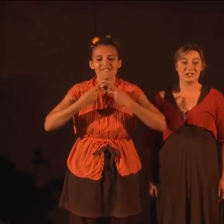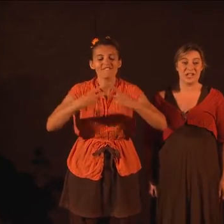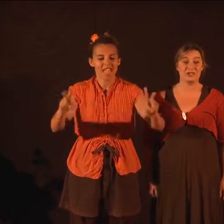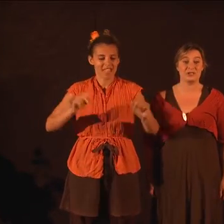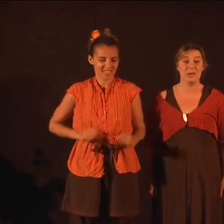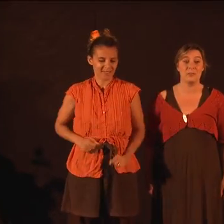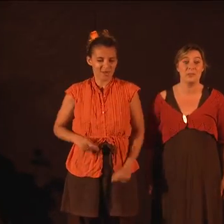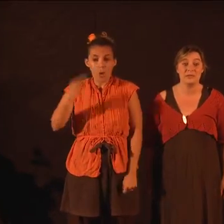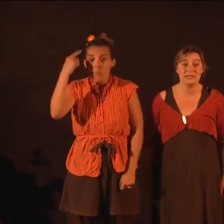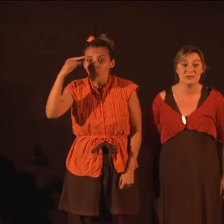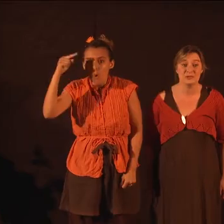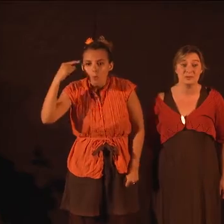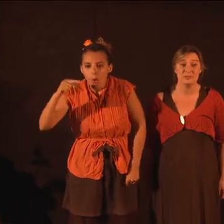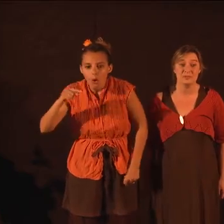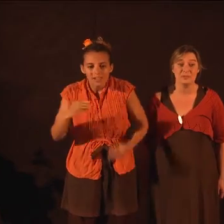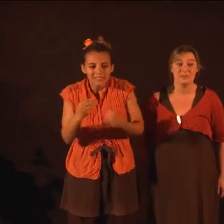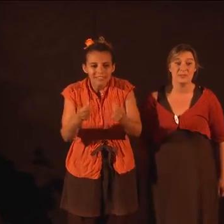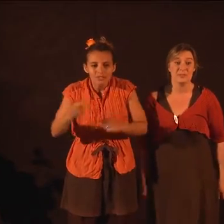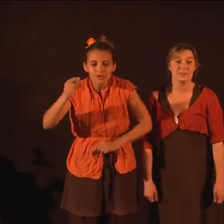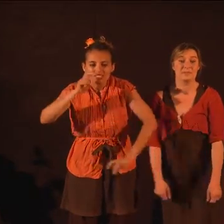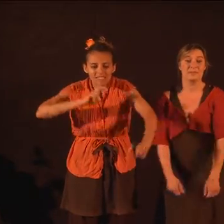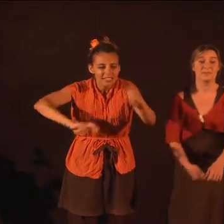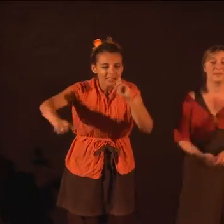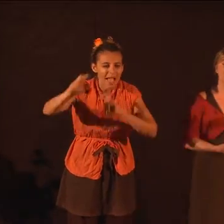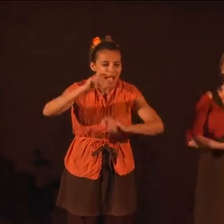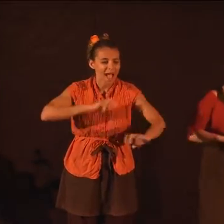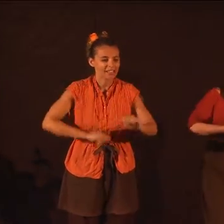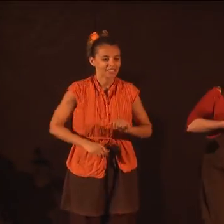la recherche d'un beau tissu.